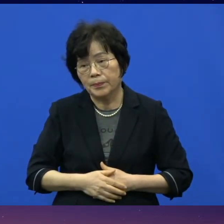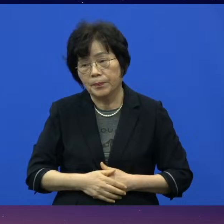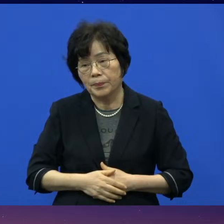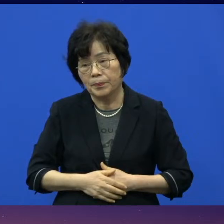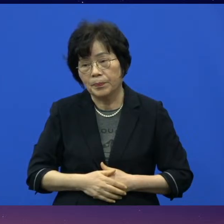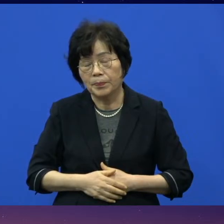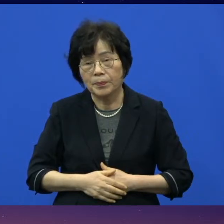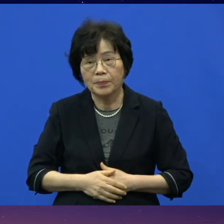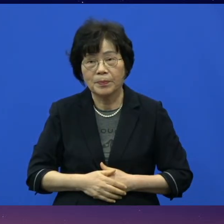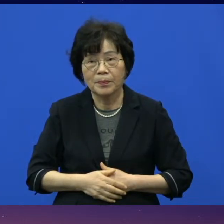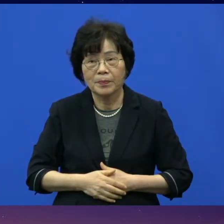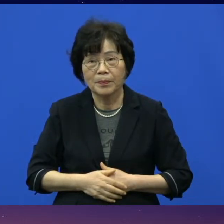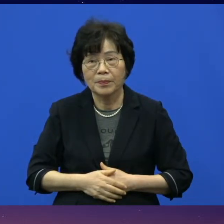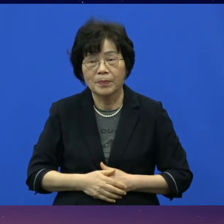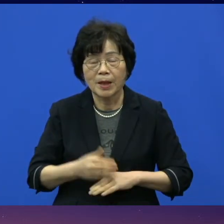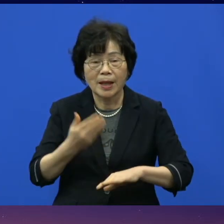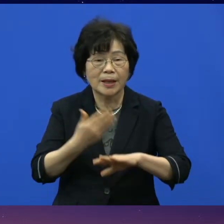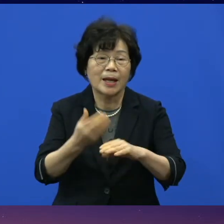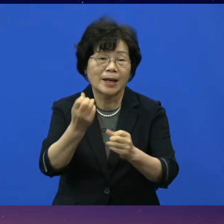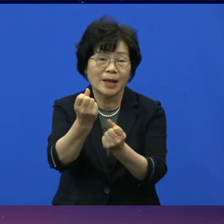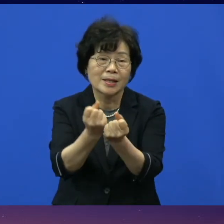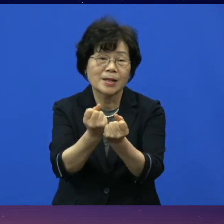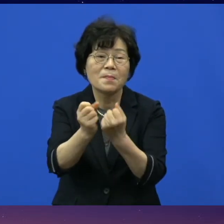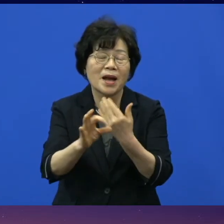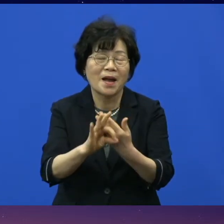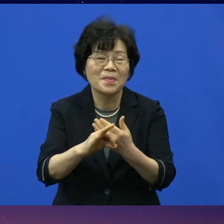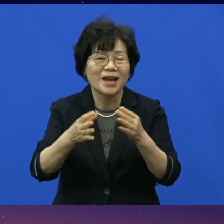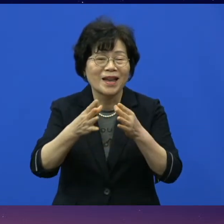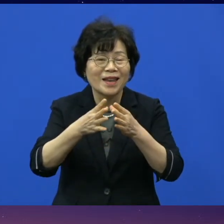다르게 표현하면 깨어질수록 좋아요.